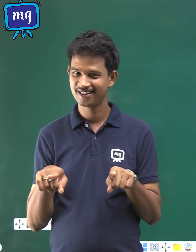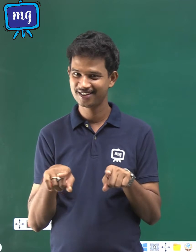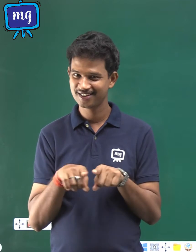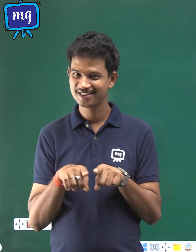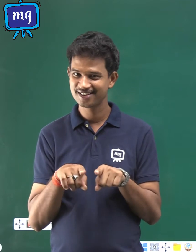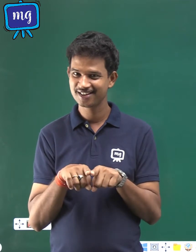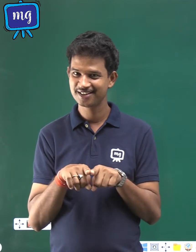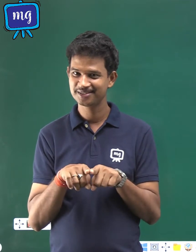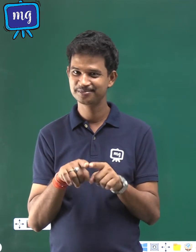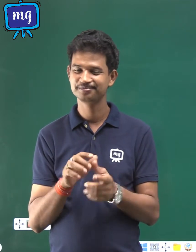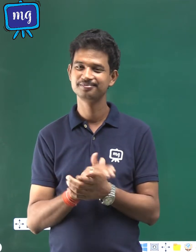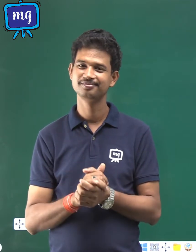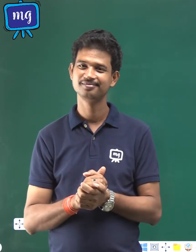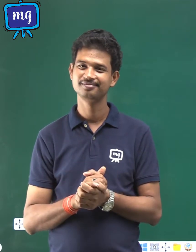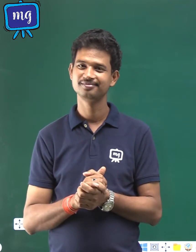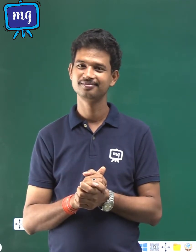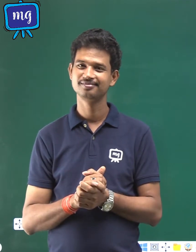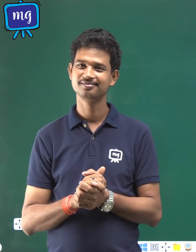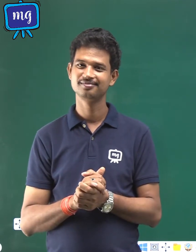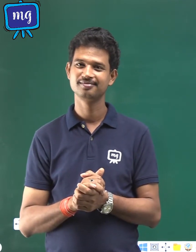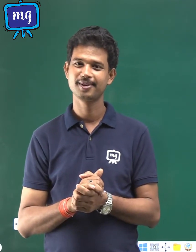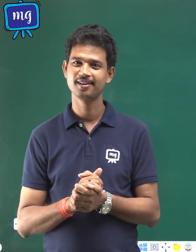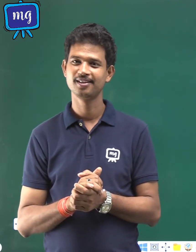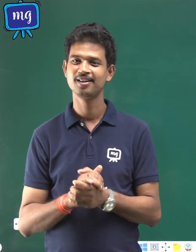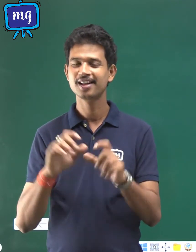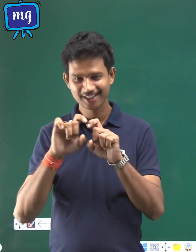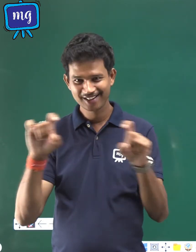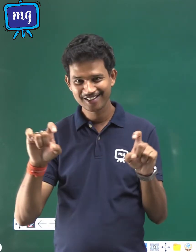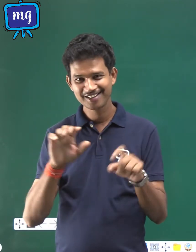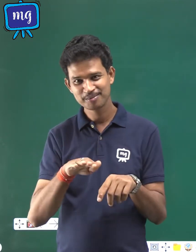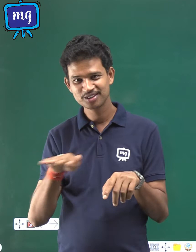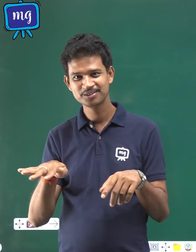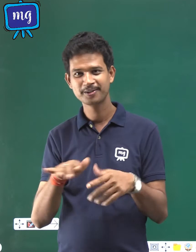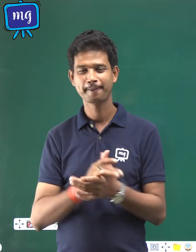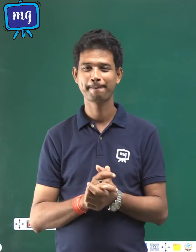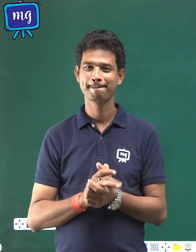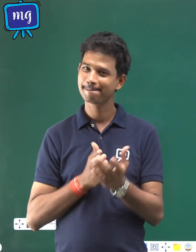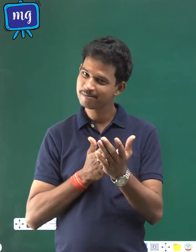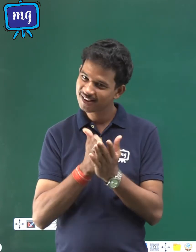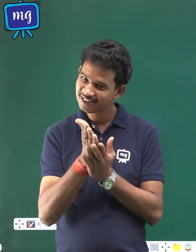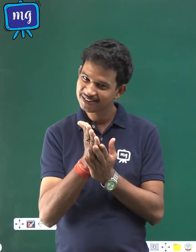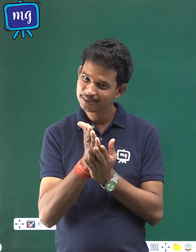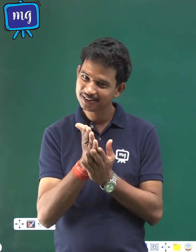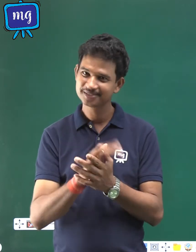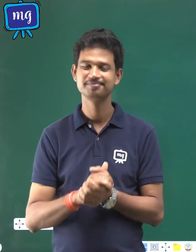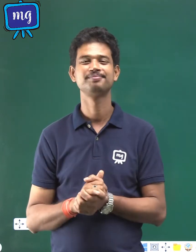हमने सर्कल बनाया. क्लियर बच्चों? आगे चलें.